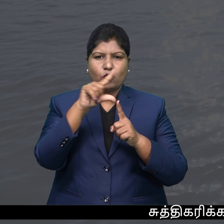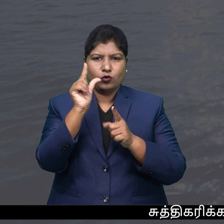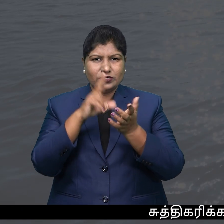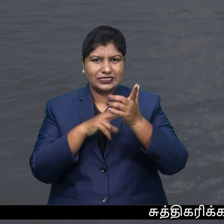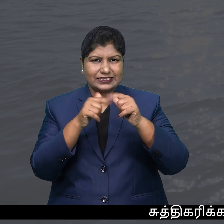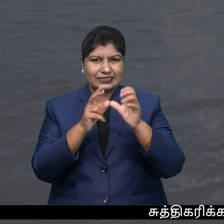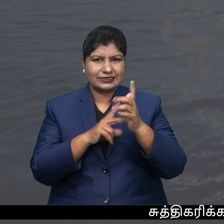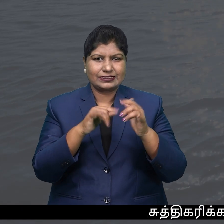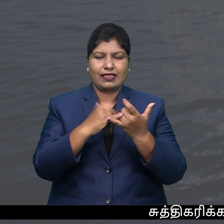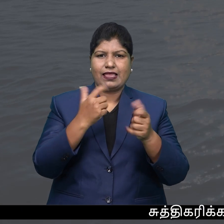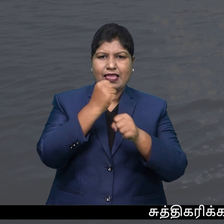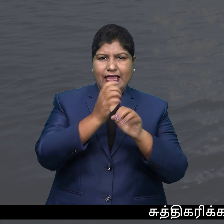சுத்திகரிக்கப்பட வேண்டும்.